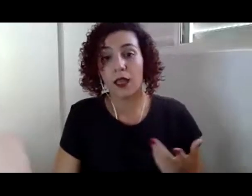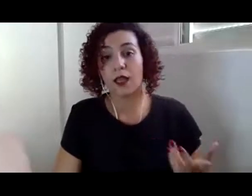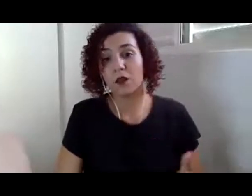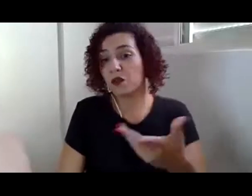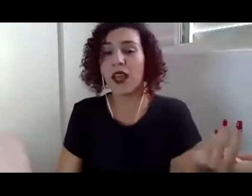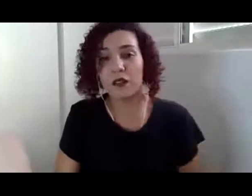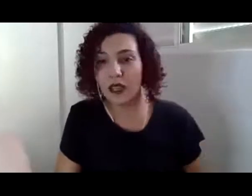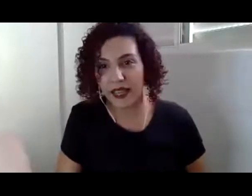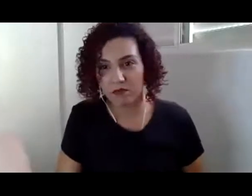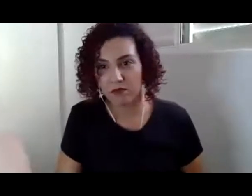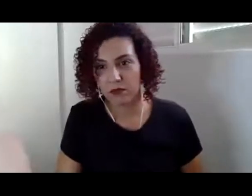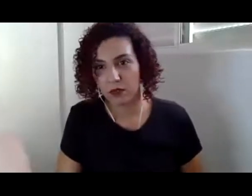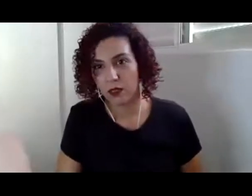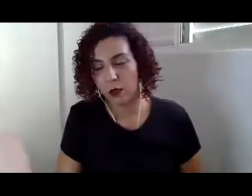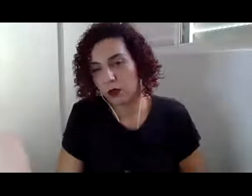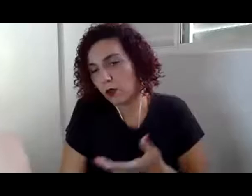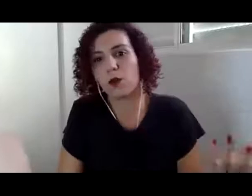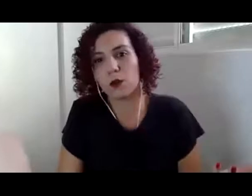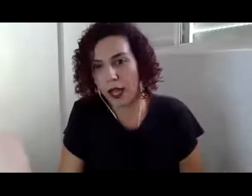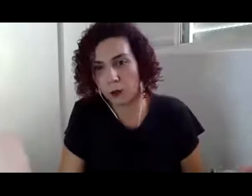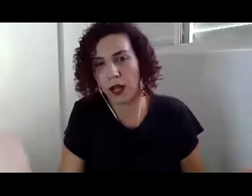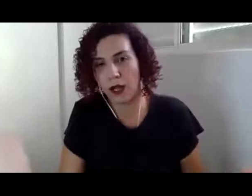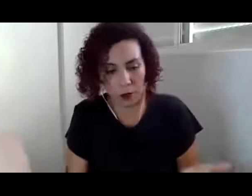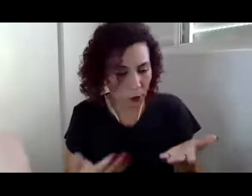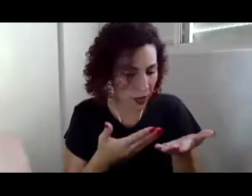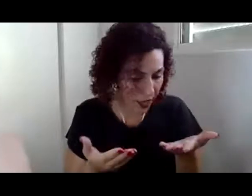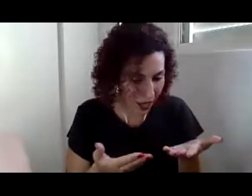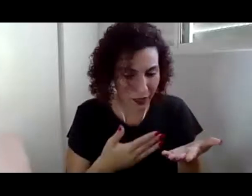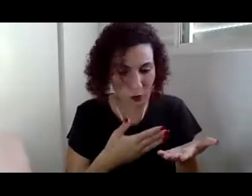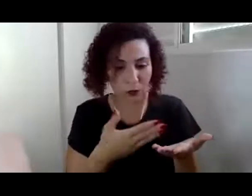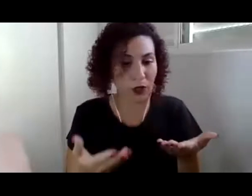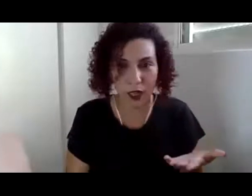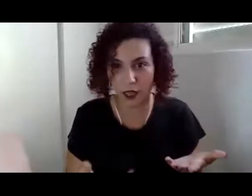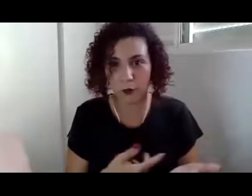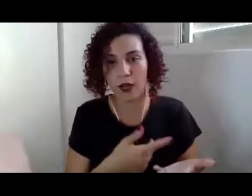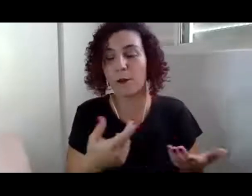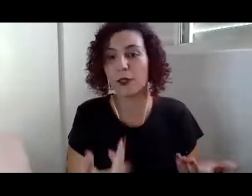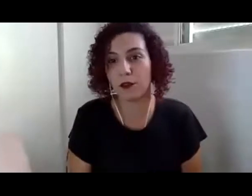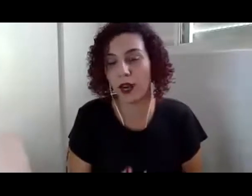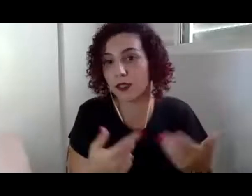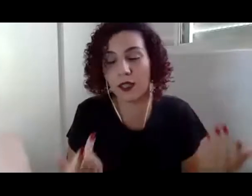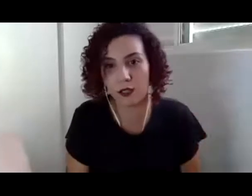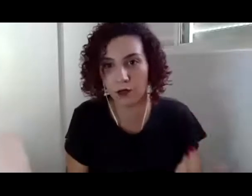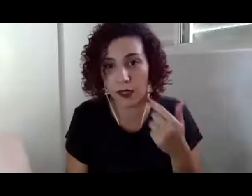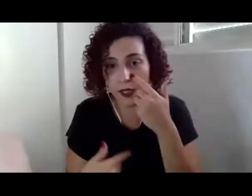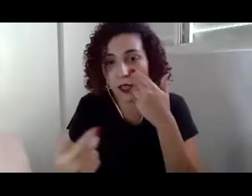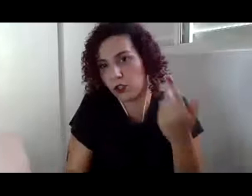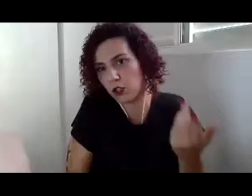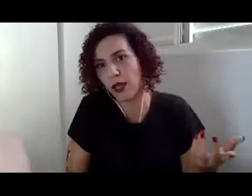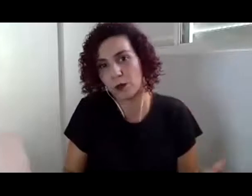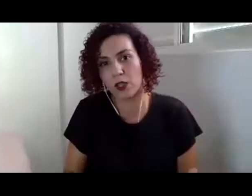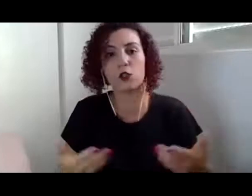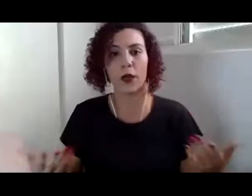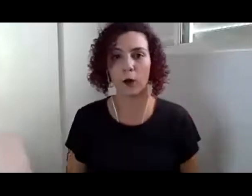mais. Então, eu não quero ler. Eu tenho dificuldade para ler, porque eu vou pegar e eu não vou entender, eu vou ler a mesma frase 15 vezes, e a